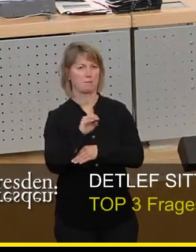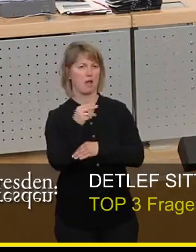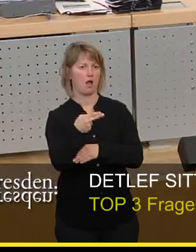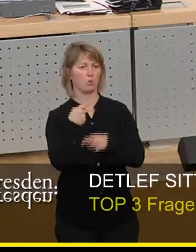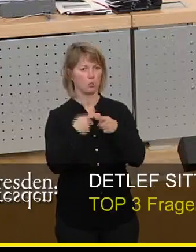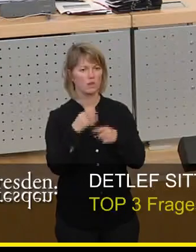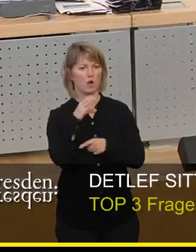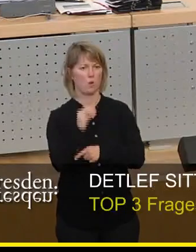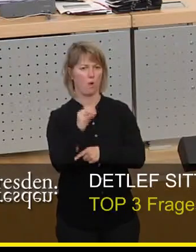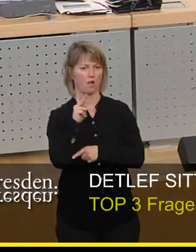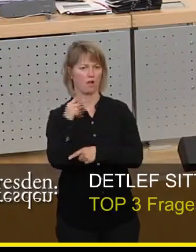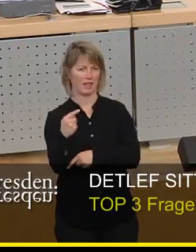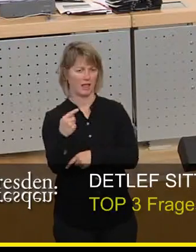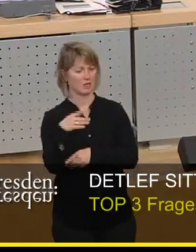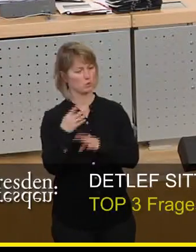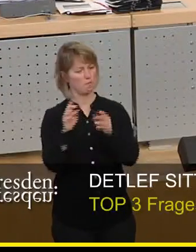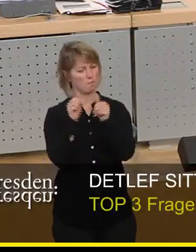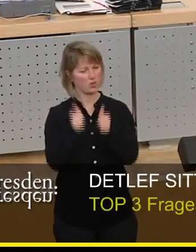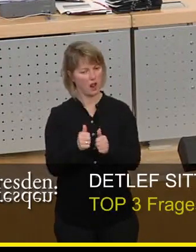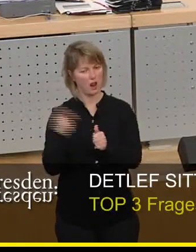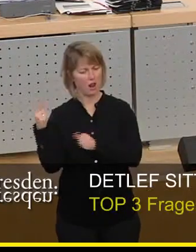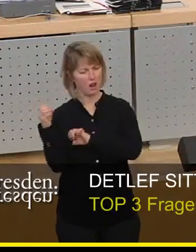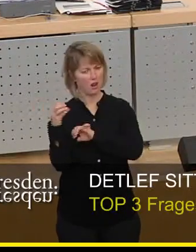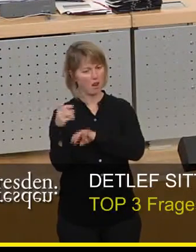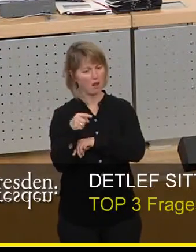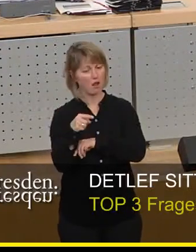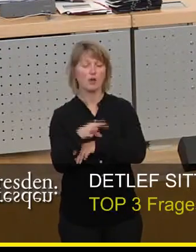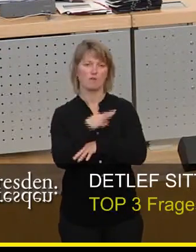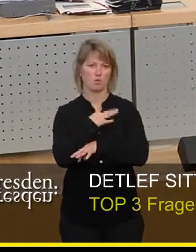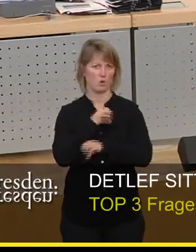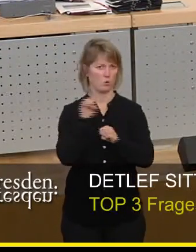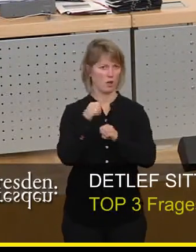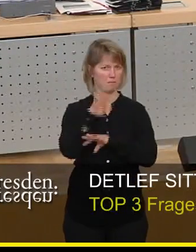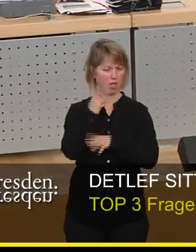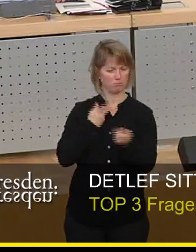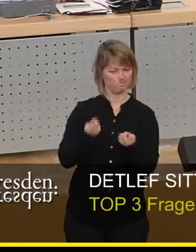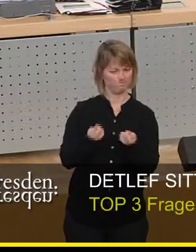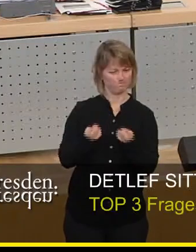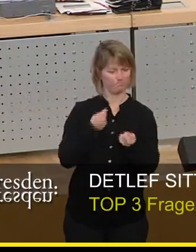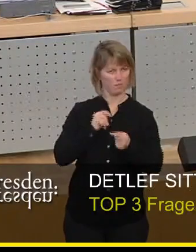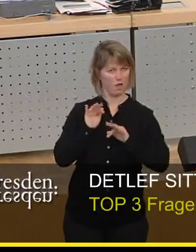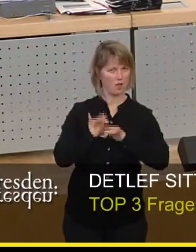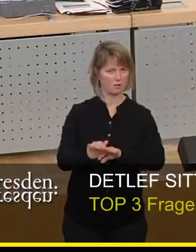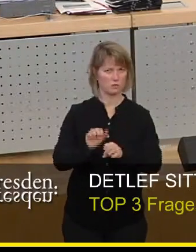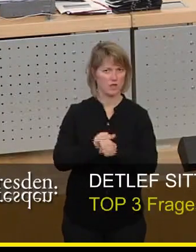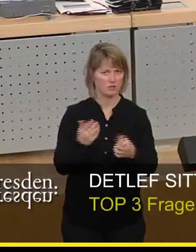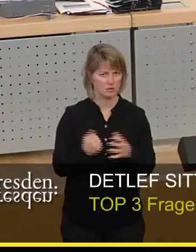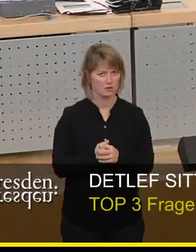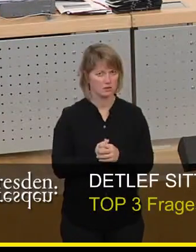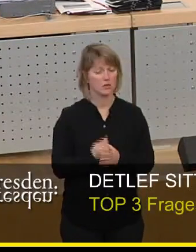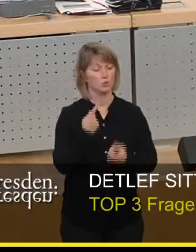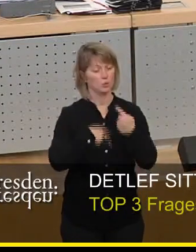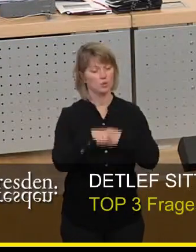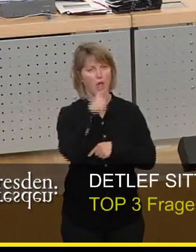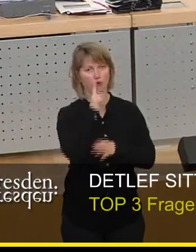gründen, da dieses Modell der Landeshauptstadt Dresden die größtmögliche Einflussnahme und Steuerung zusichert und sich zudem auch steuerlich